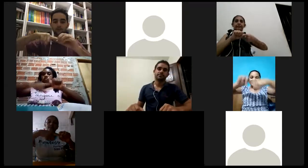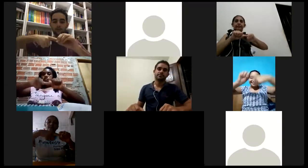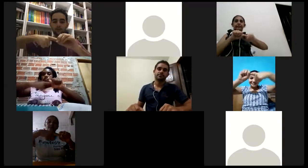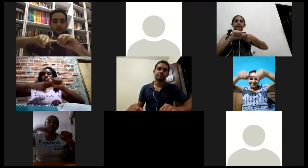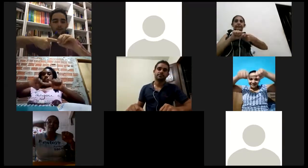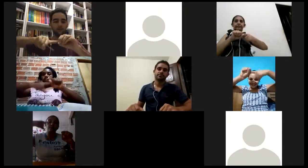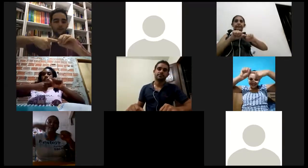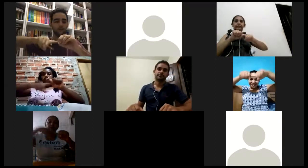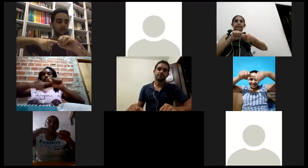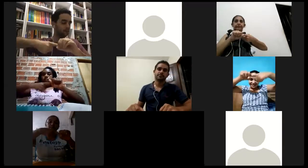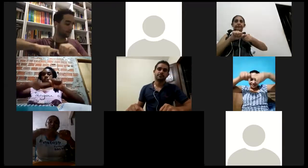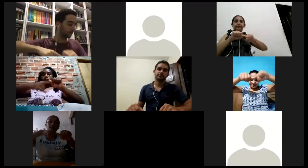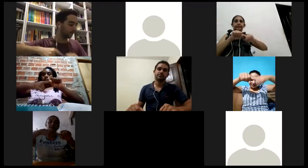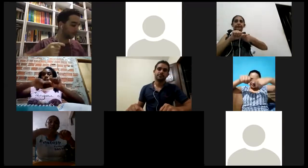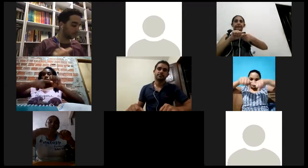Sim.